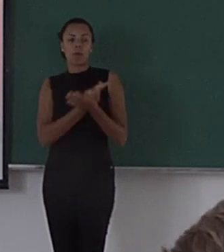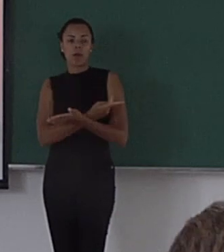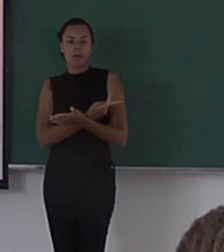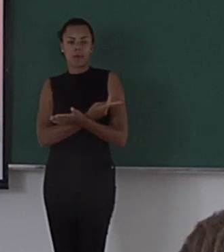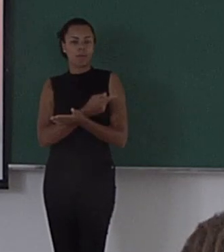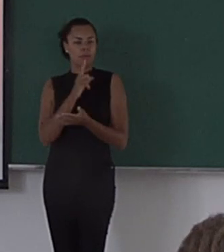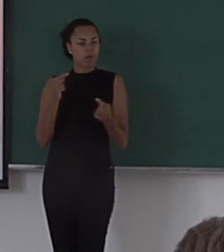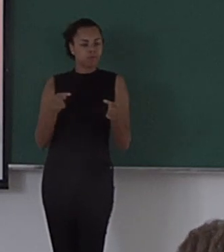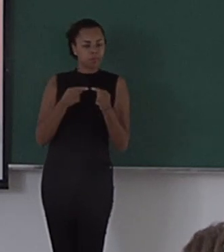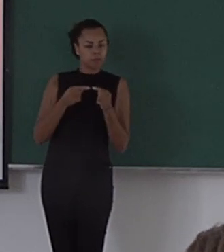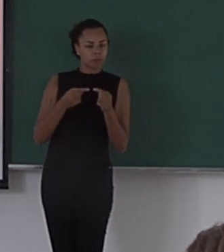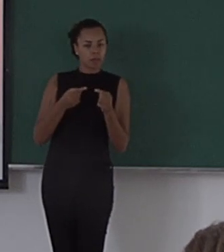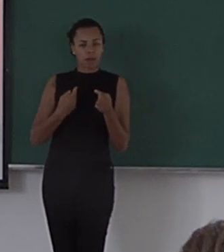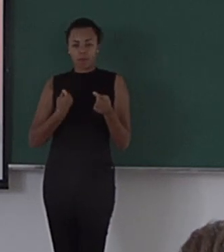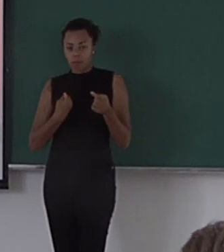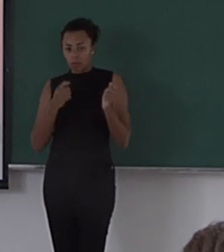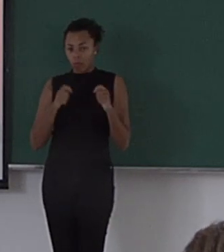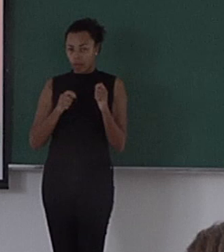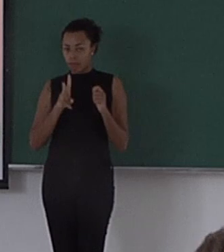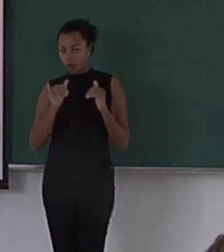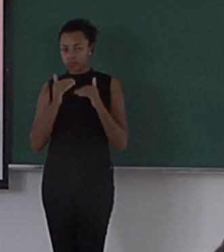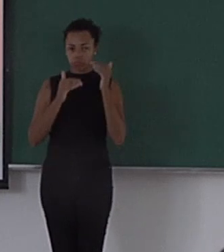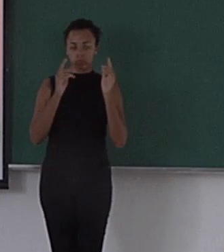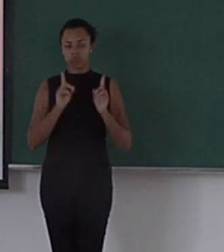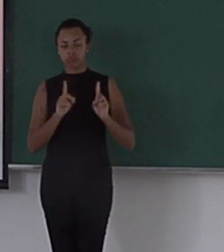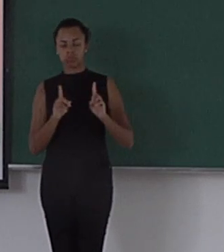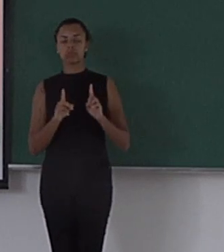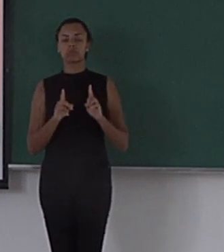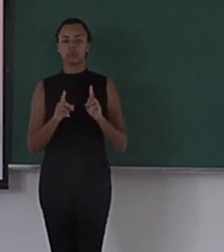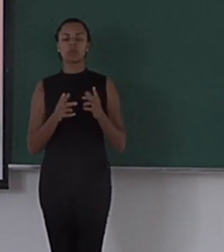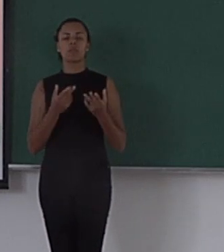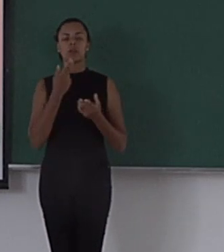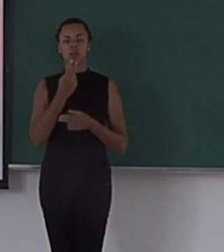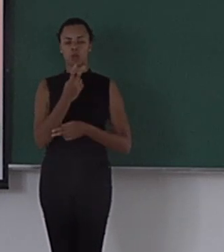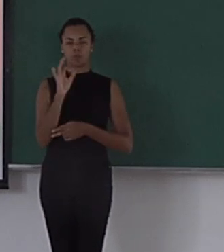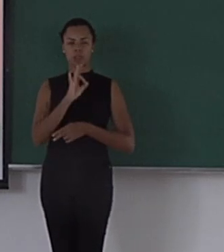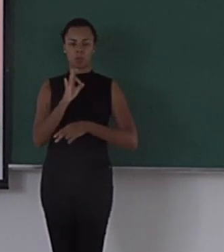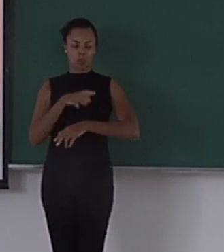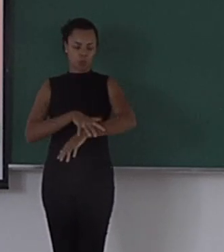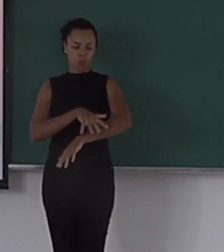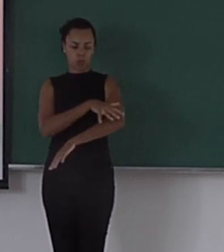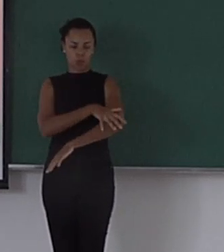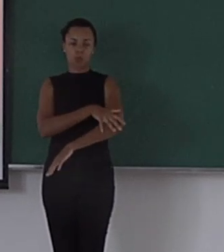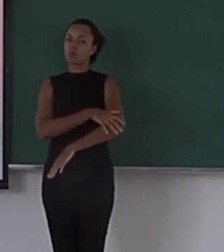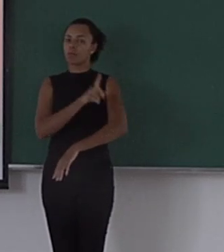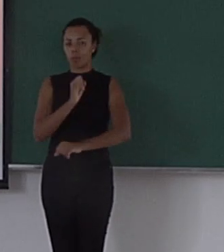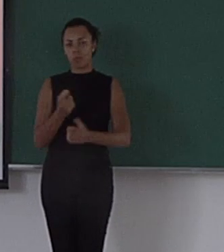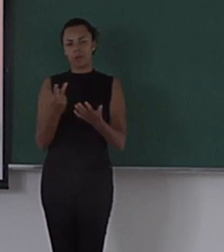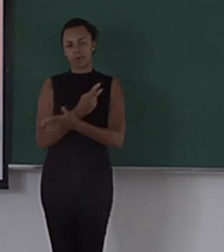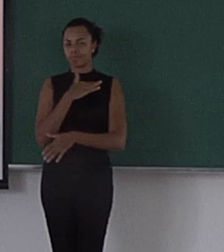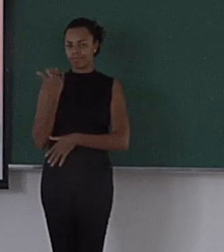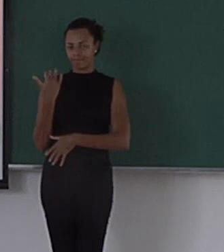se está incompatível com a vida ou não, se vai evoluir, né? Aquilo que eu falei do 2% da superfície corporal já pode levar ao